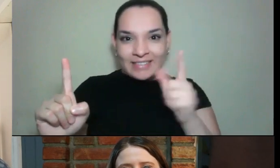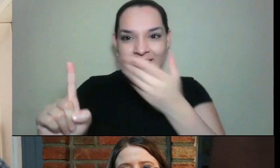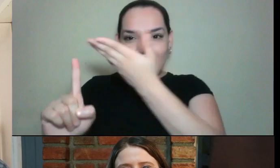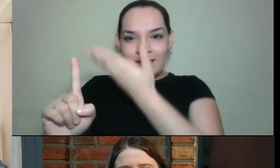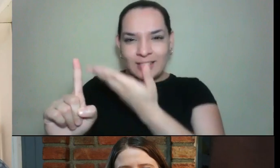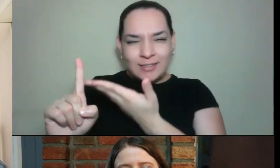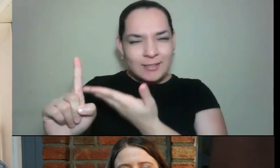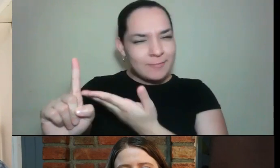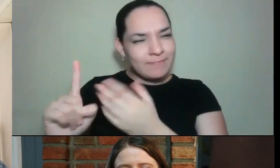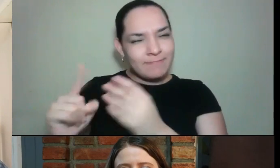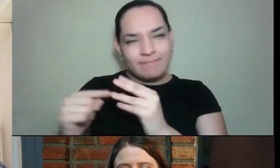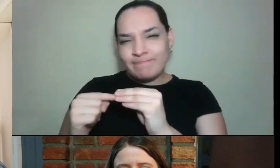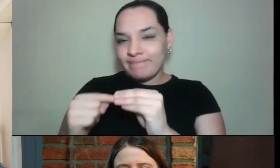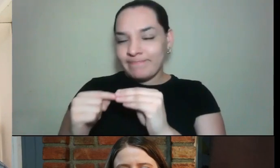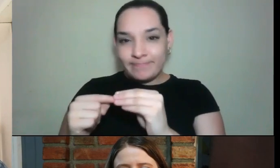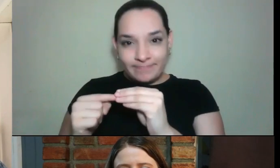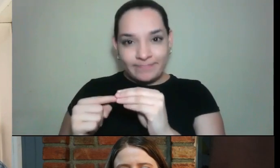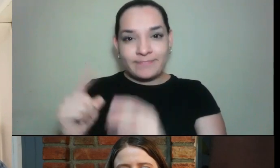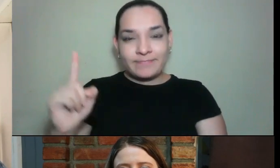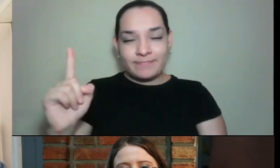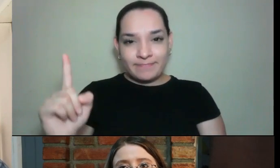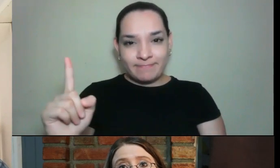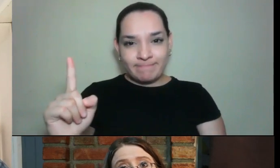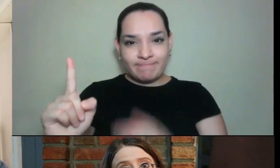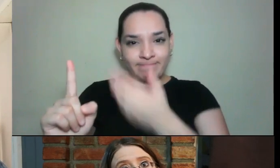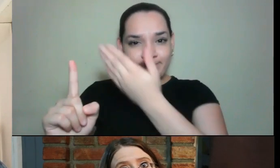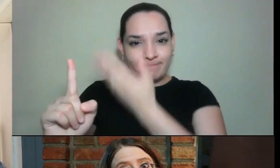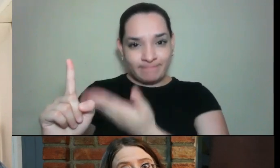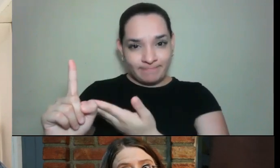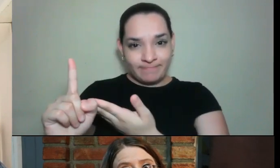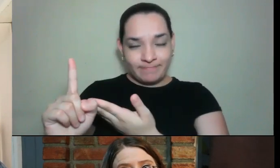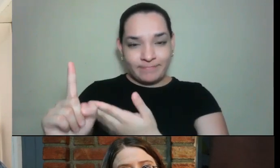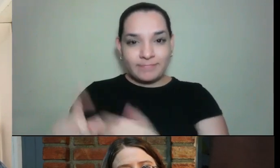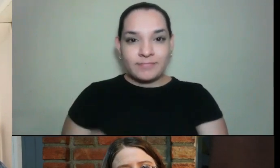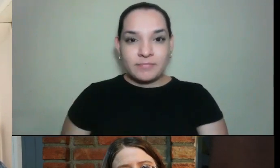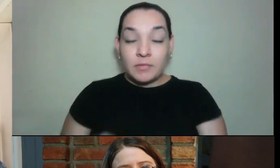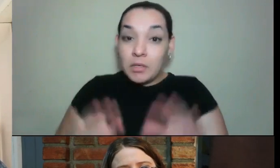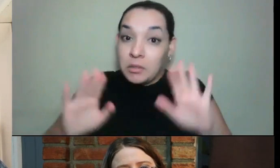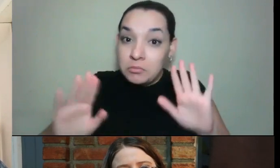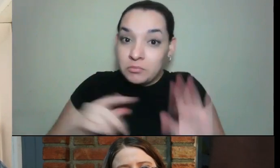un mundo, cada persona tiene su esencia.